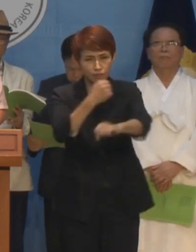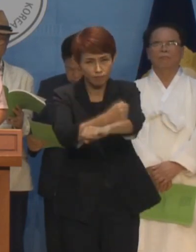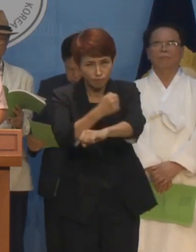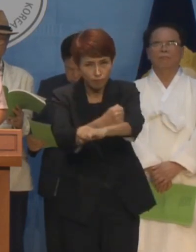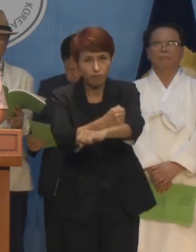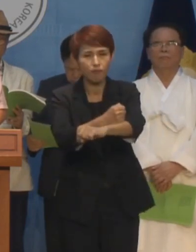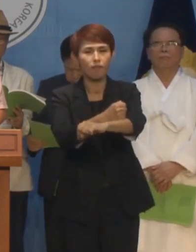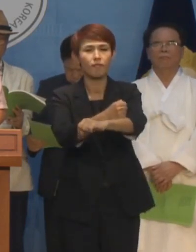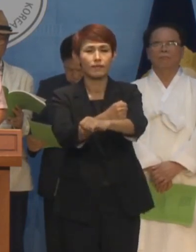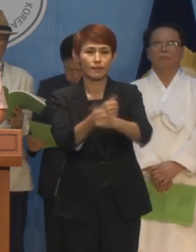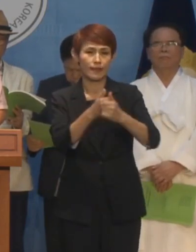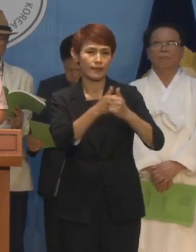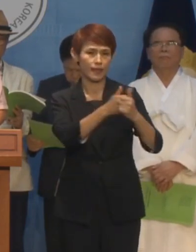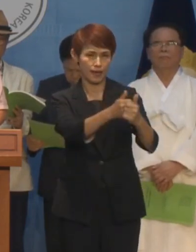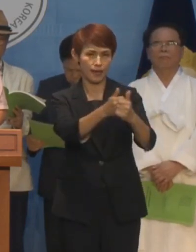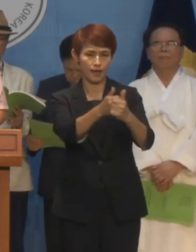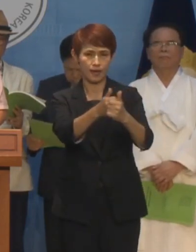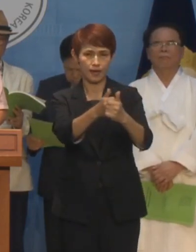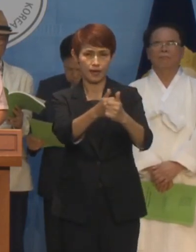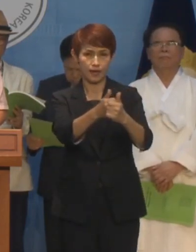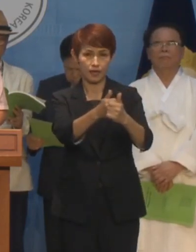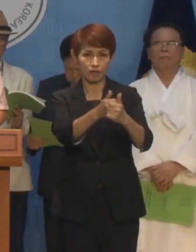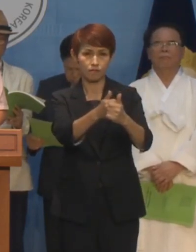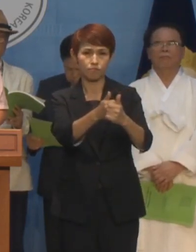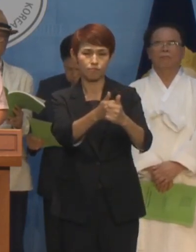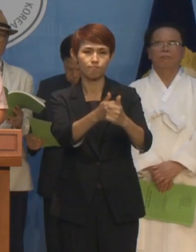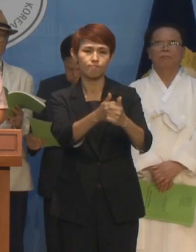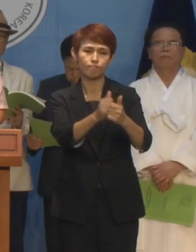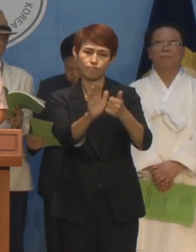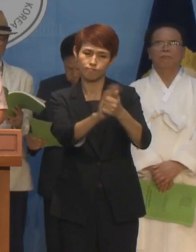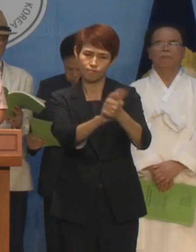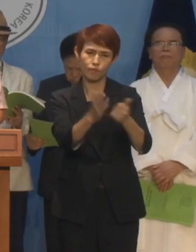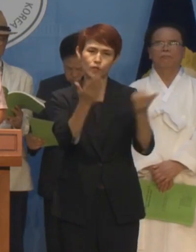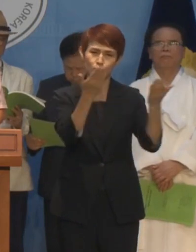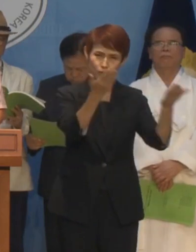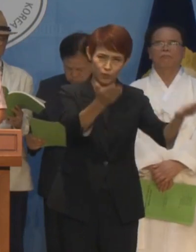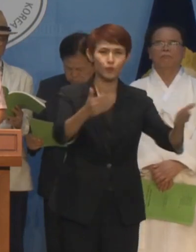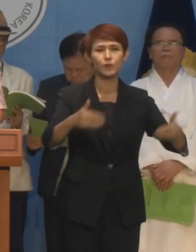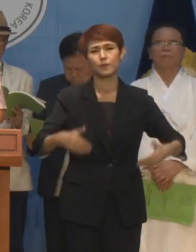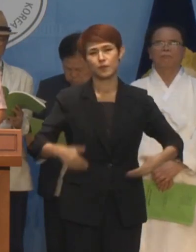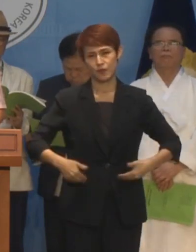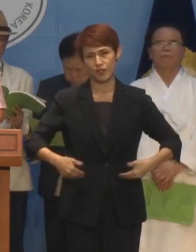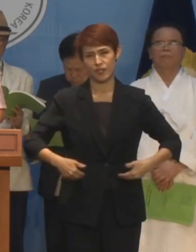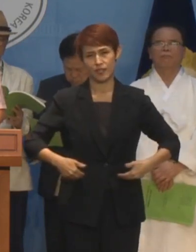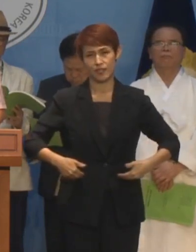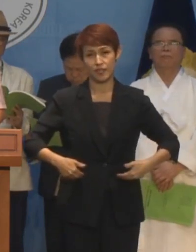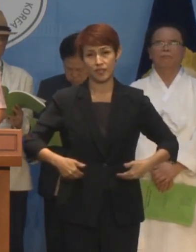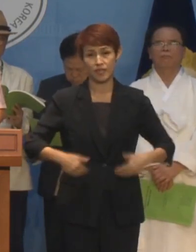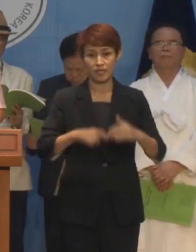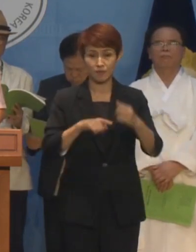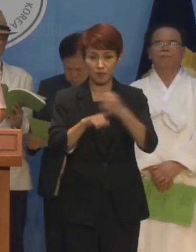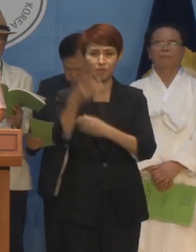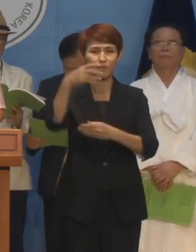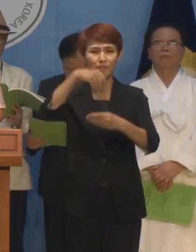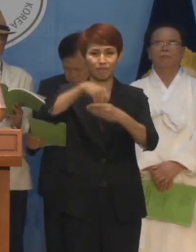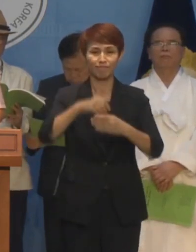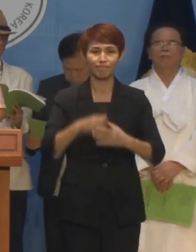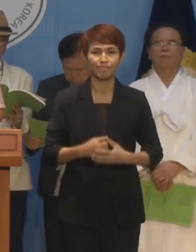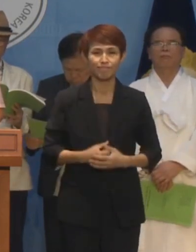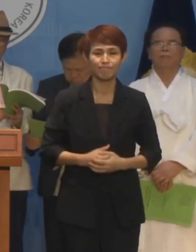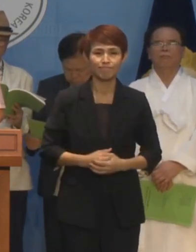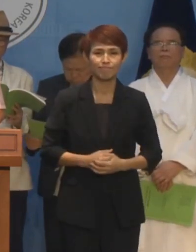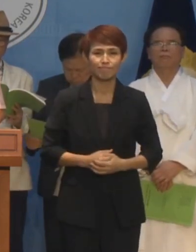그 성격과 정도에 따라 적절한 국가 보훈의 수준을 정하도록 제정되어야